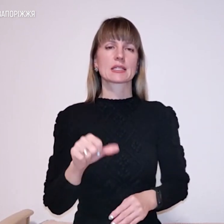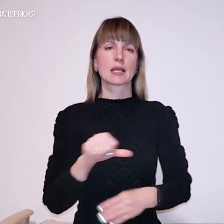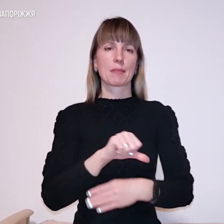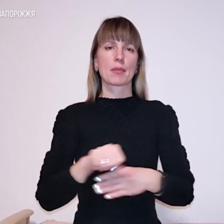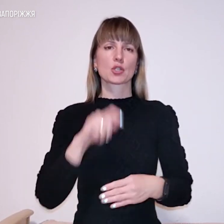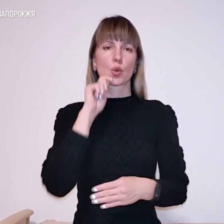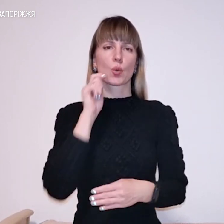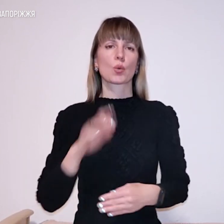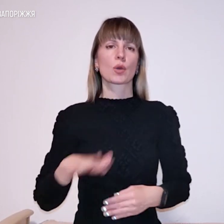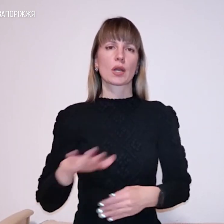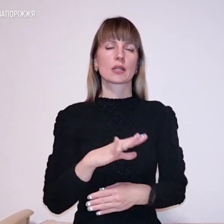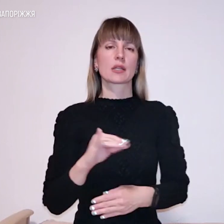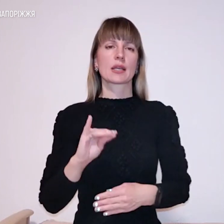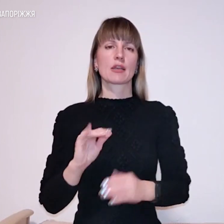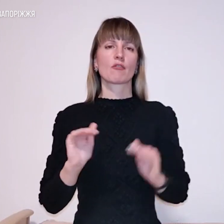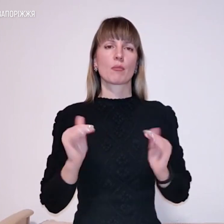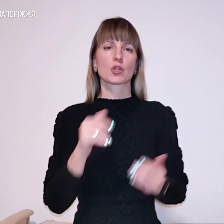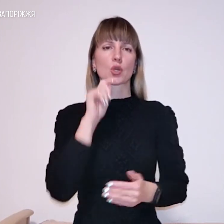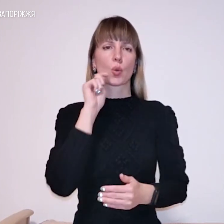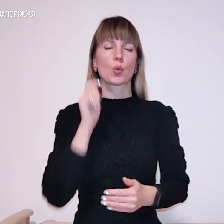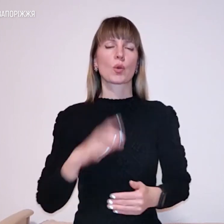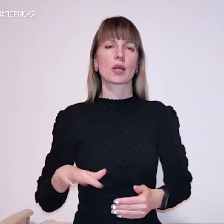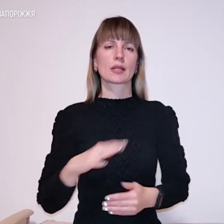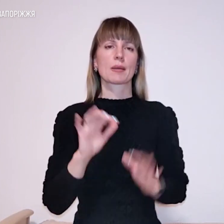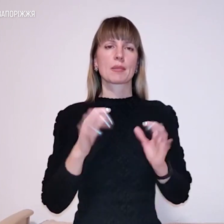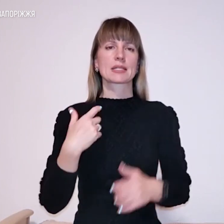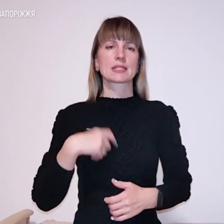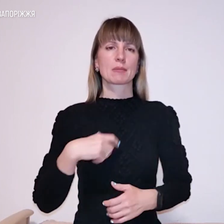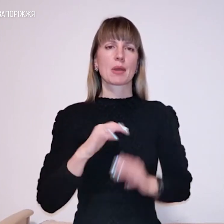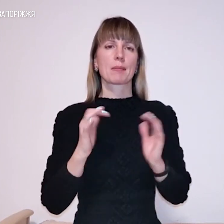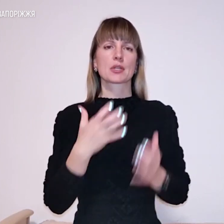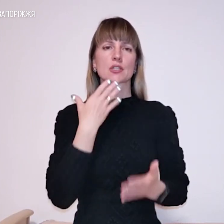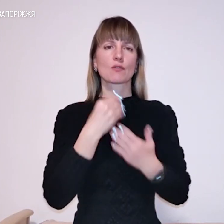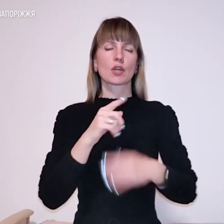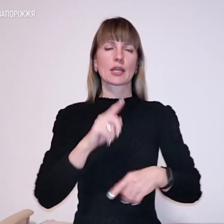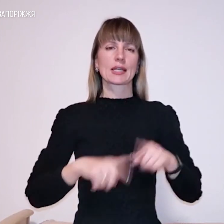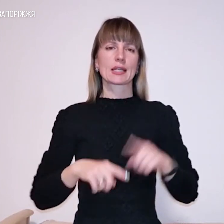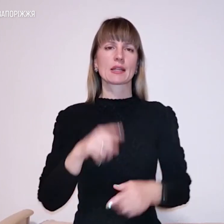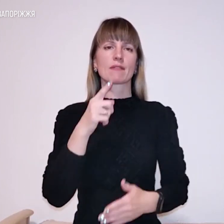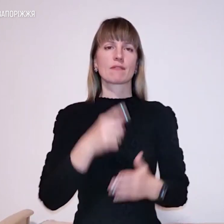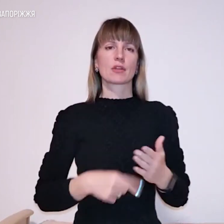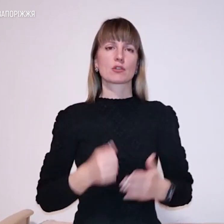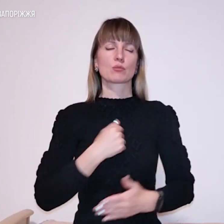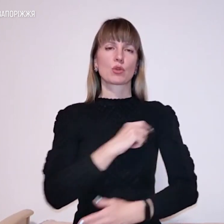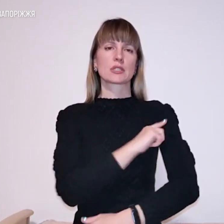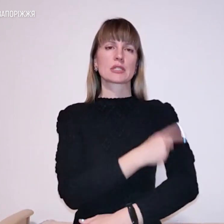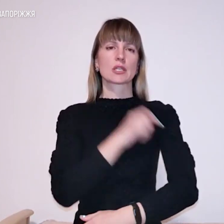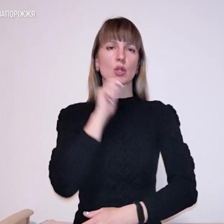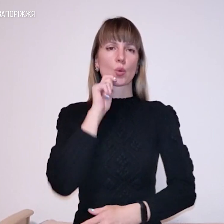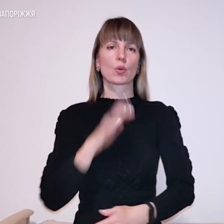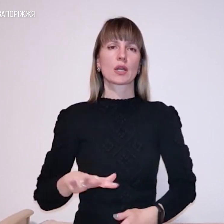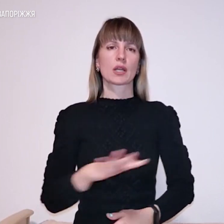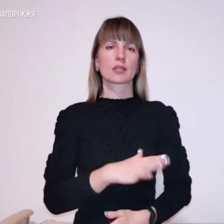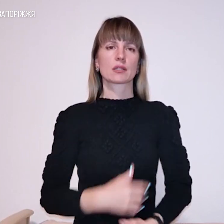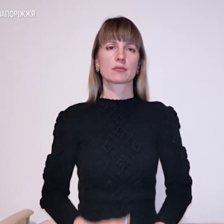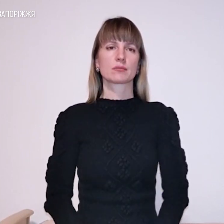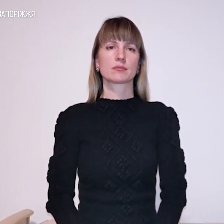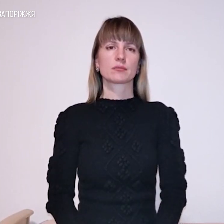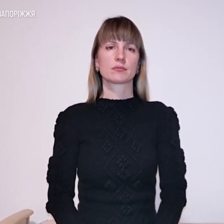України, а також в межах України. Бережіть себе, бережіть своїх рідних та віримо в Збройні Сили України.